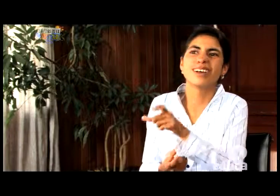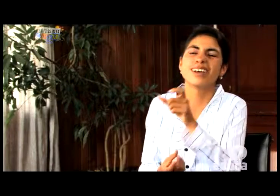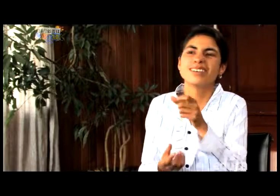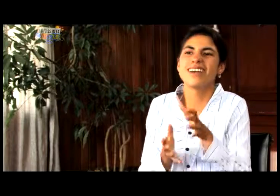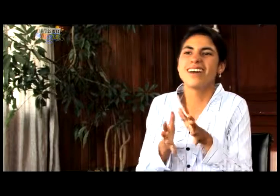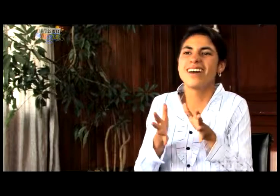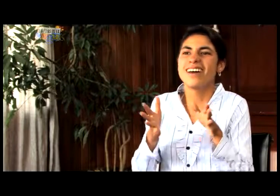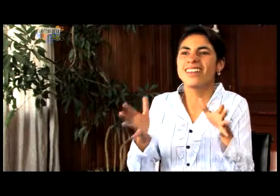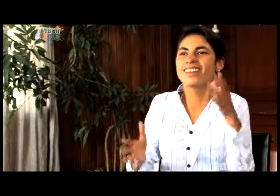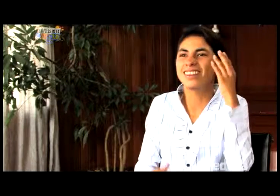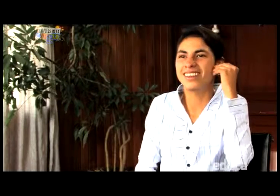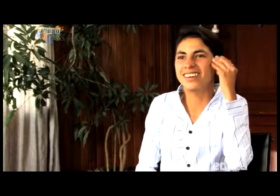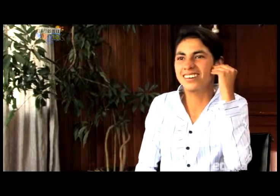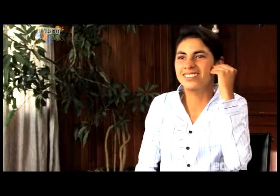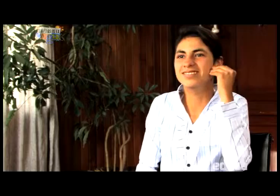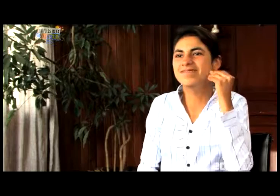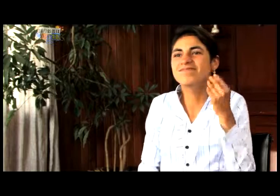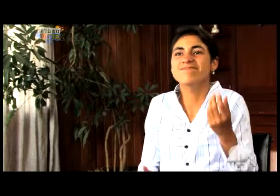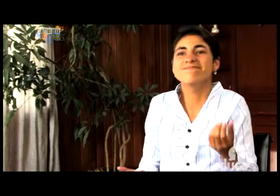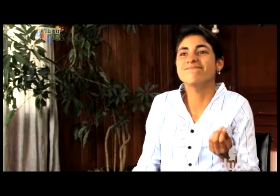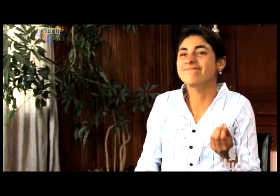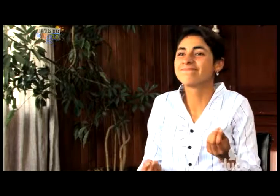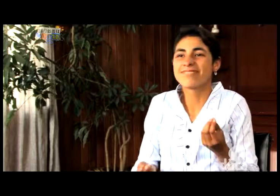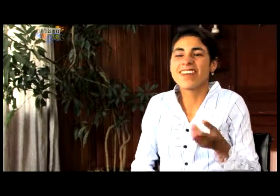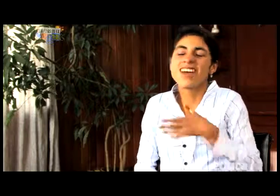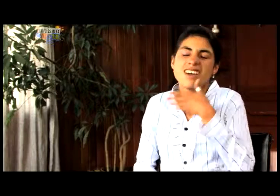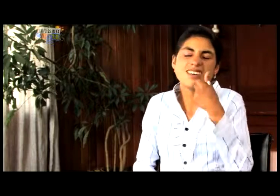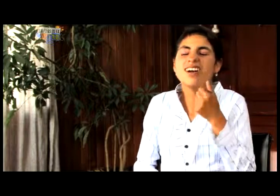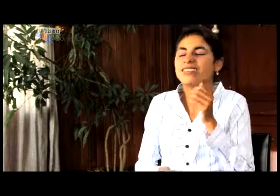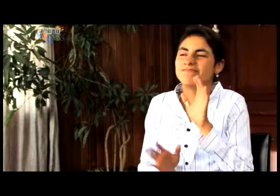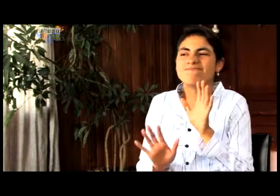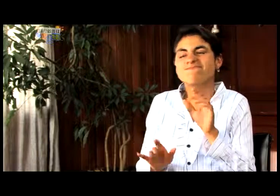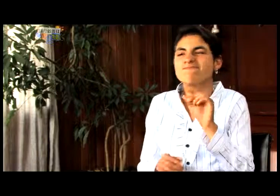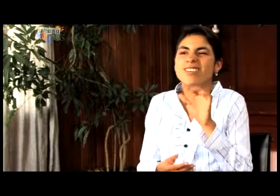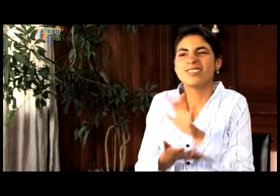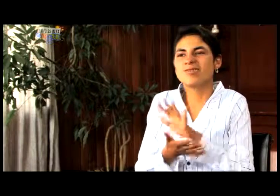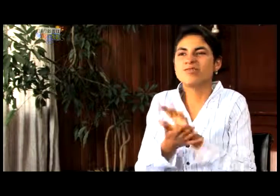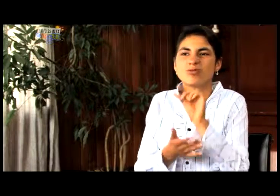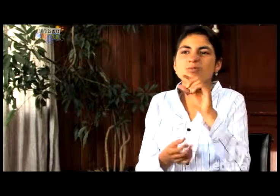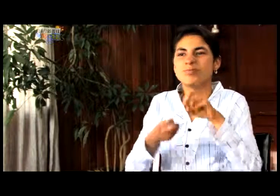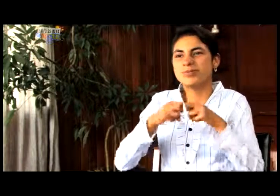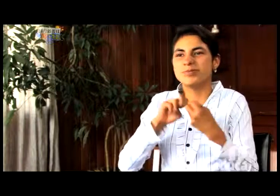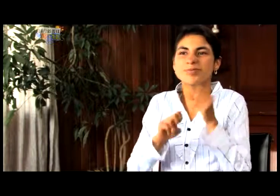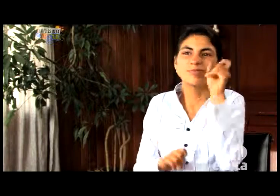Yo sé que la mayoría es oyente. No importa. Fue muy difícil.